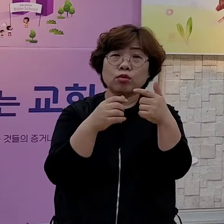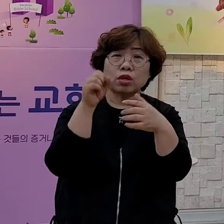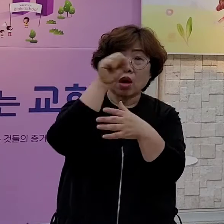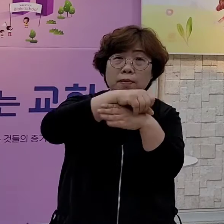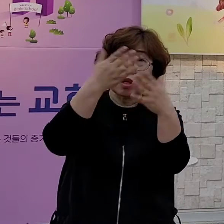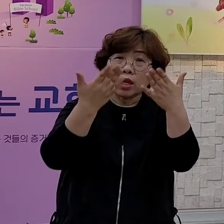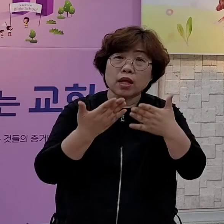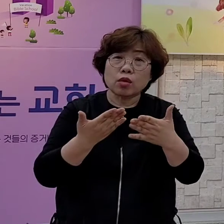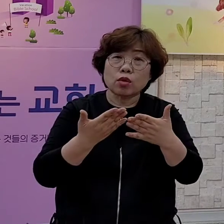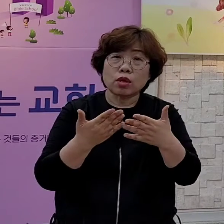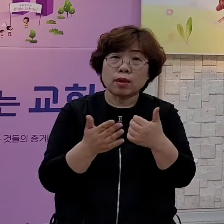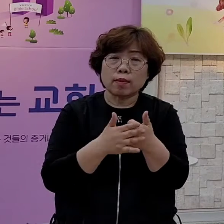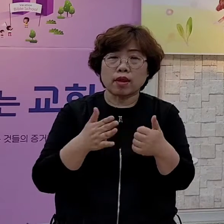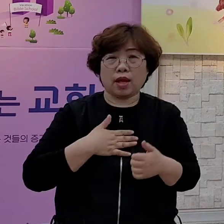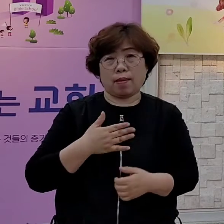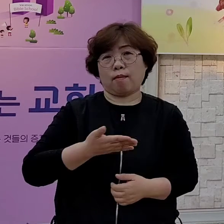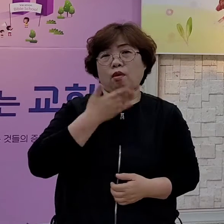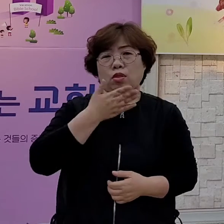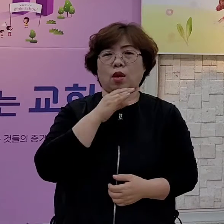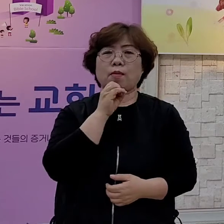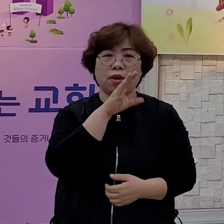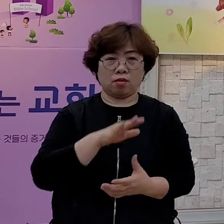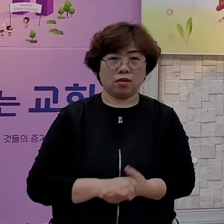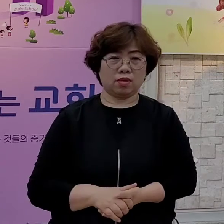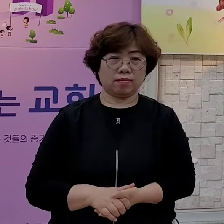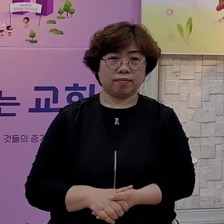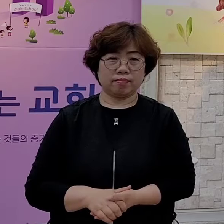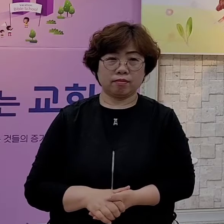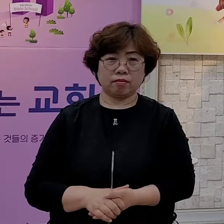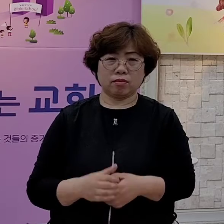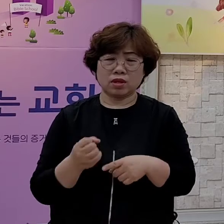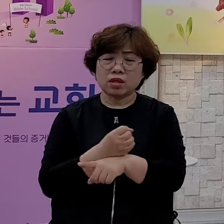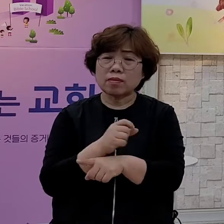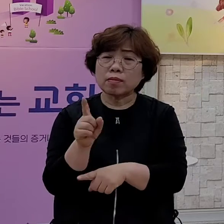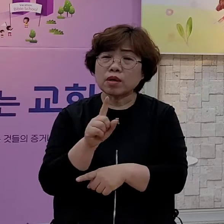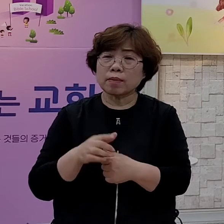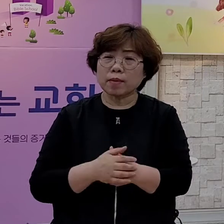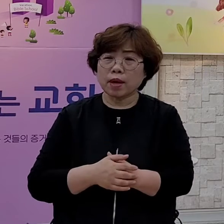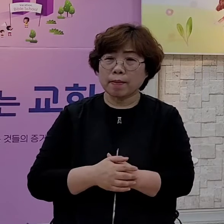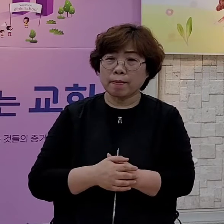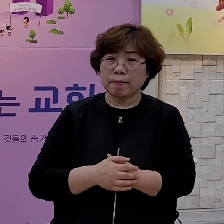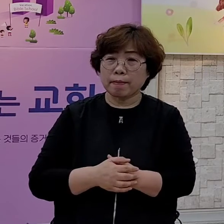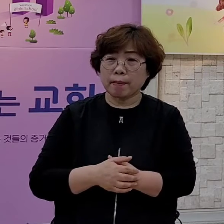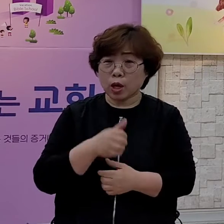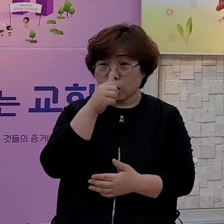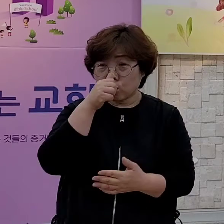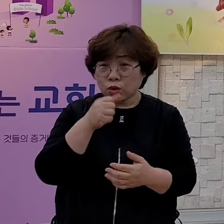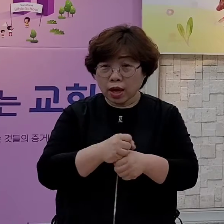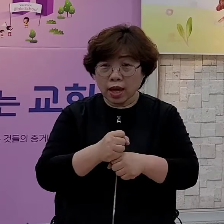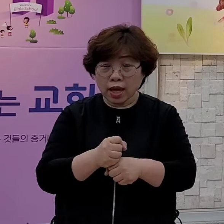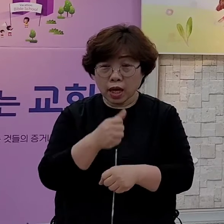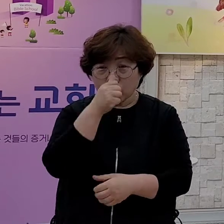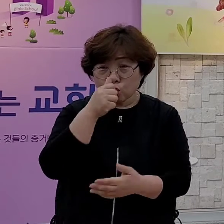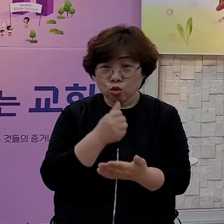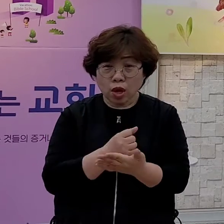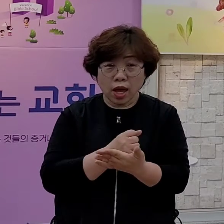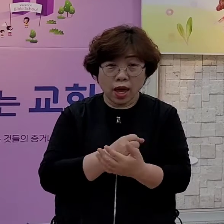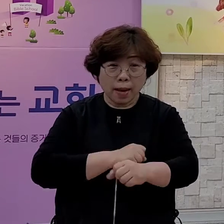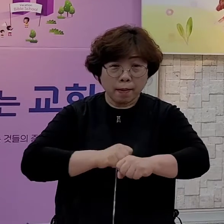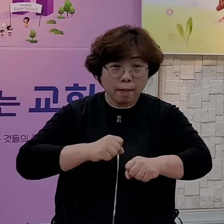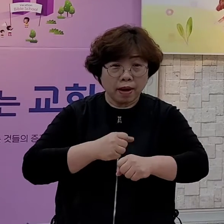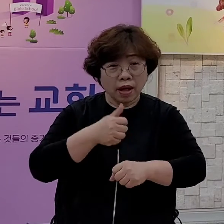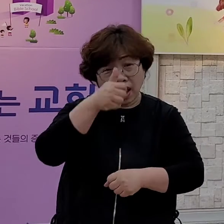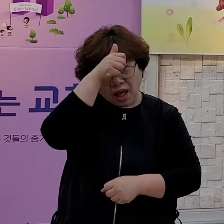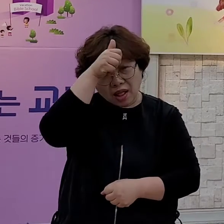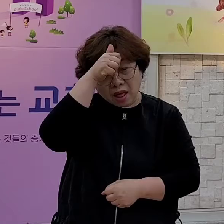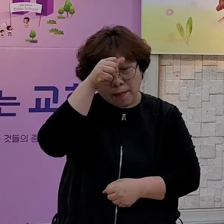내가 먹었나이다. 이 말씀이 무슨 말입니까? 범죄한 아담이요. 너 왜 그